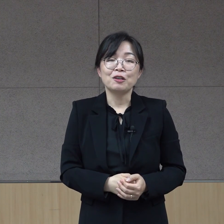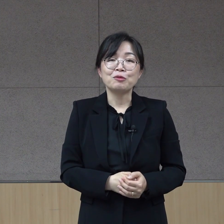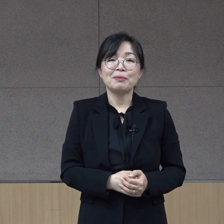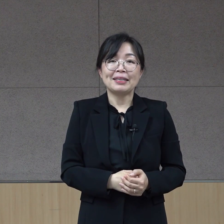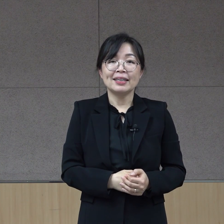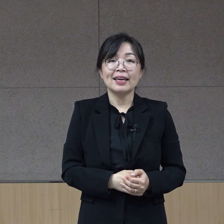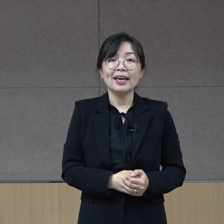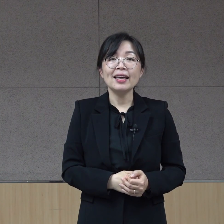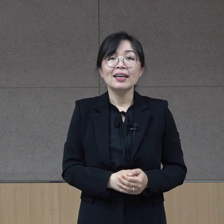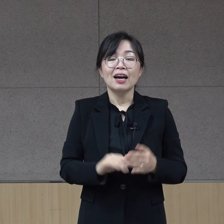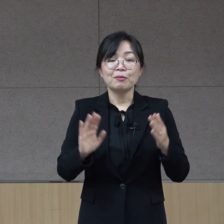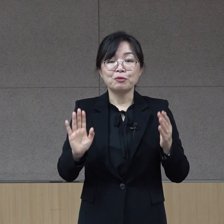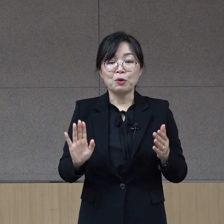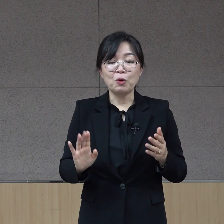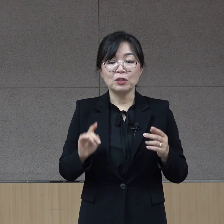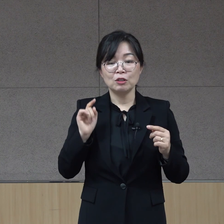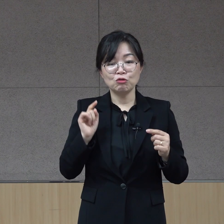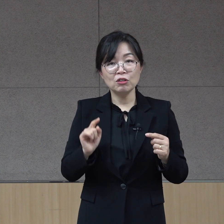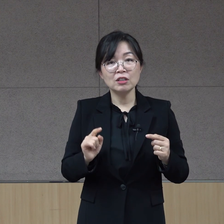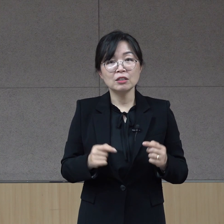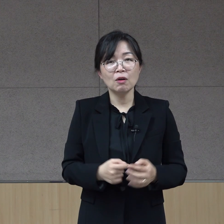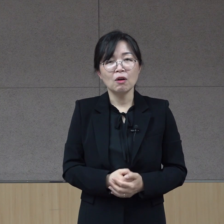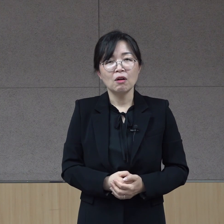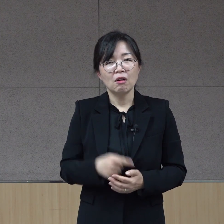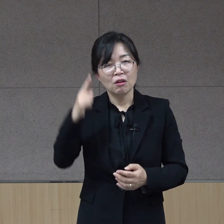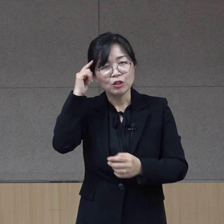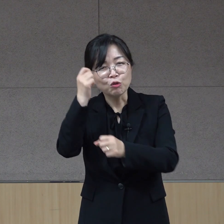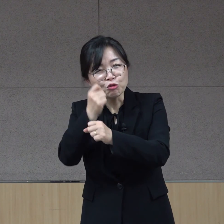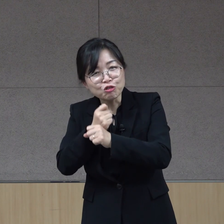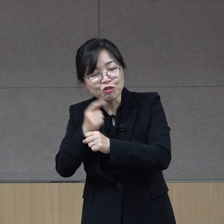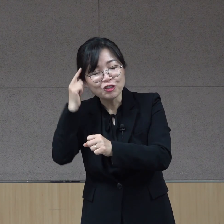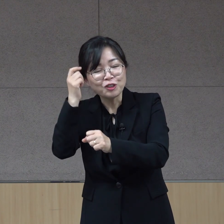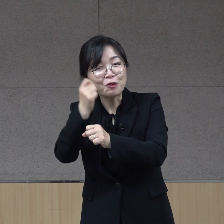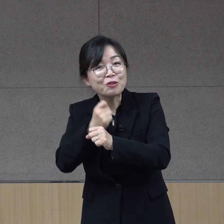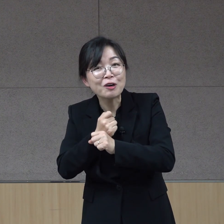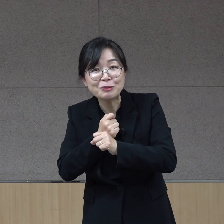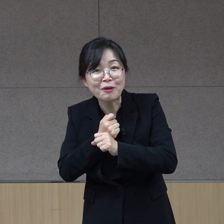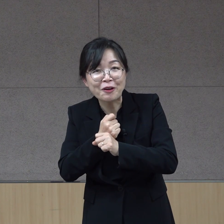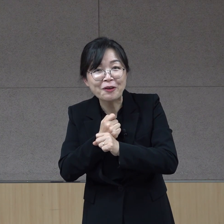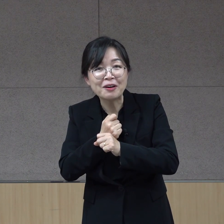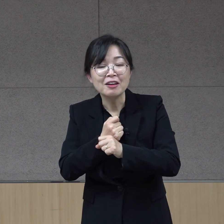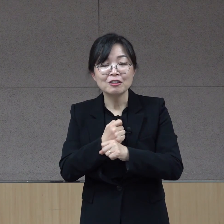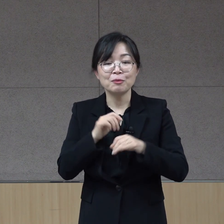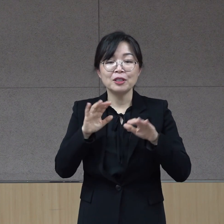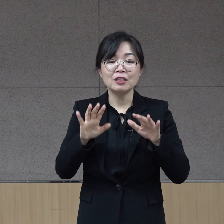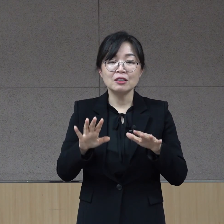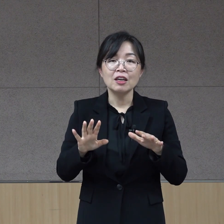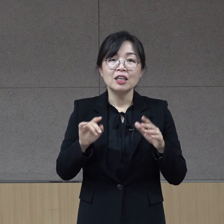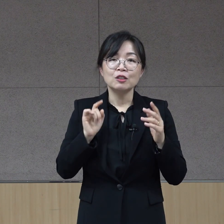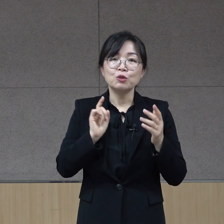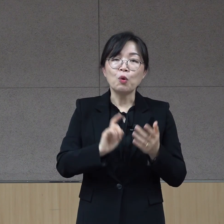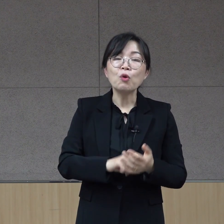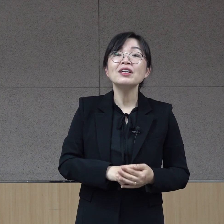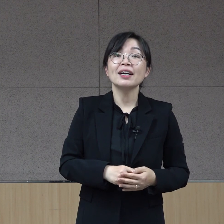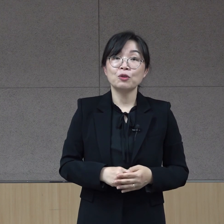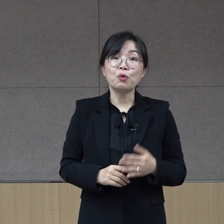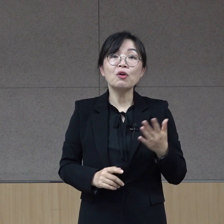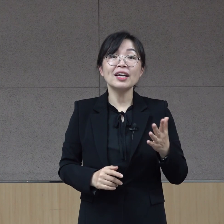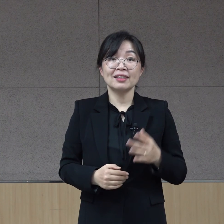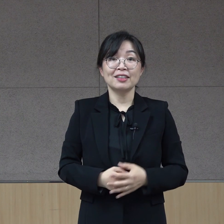여러분이 만약에 앞으로 이 수어에 대해서 연구를 하고 싶어요. 그러면 이런 용어가 있다는